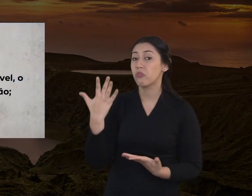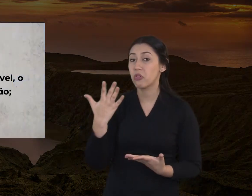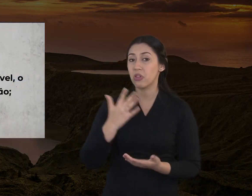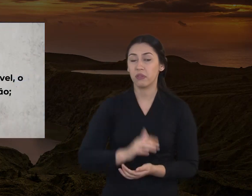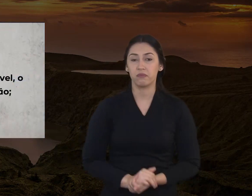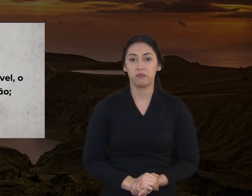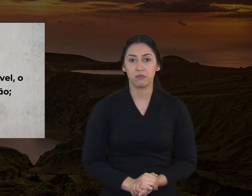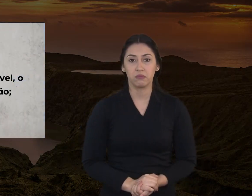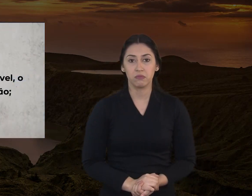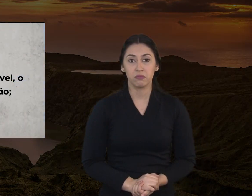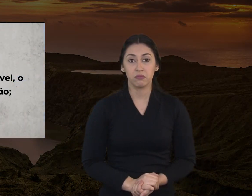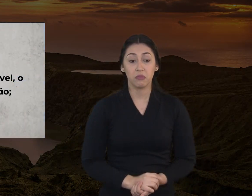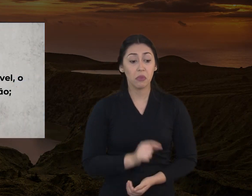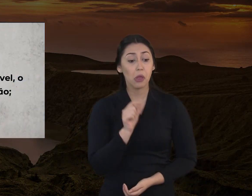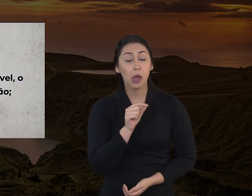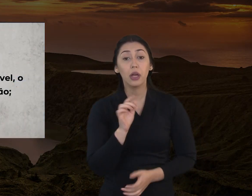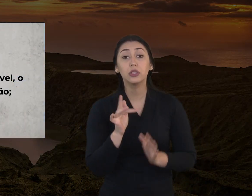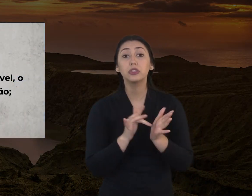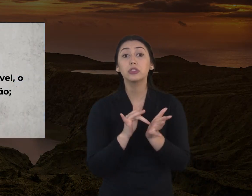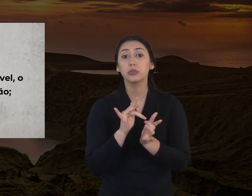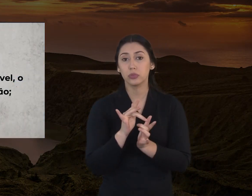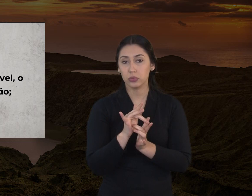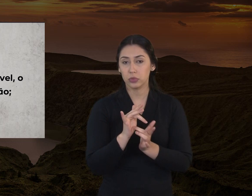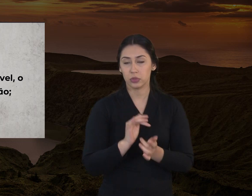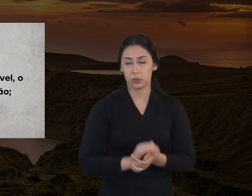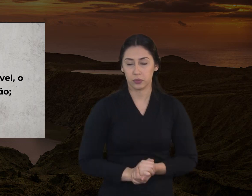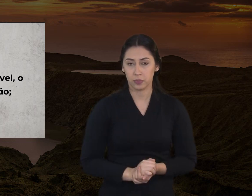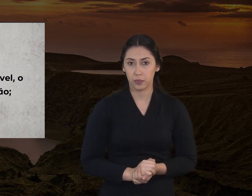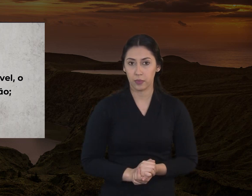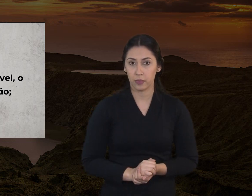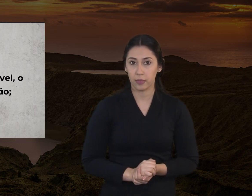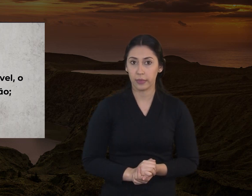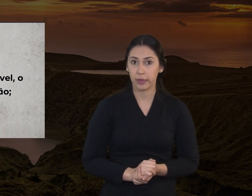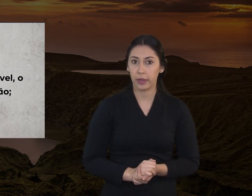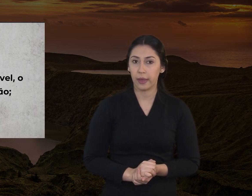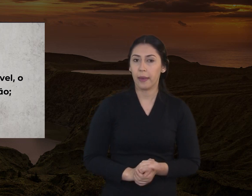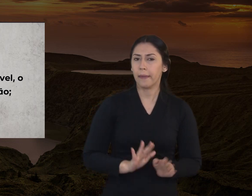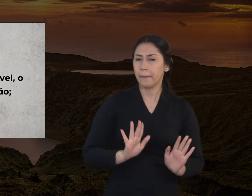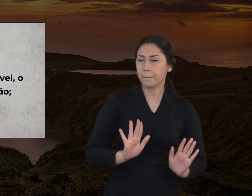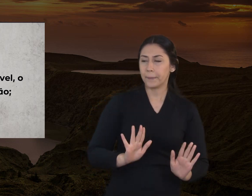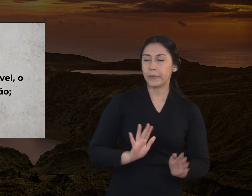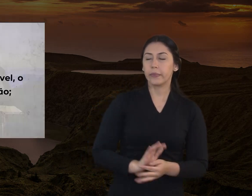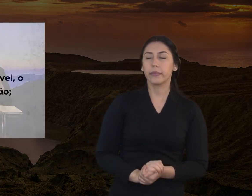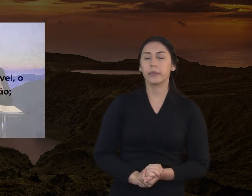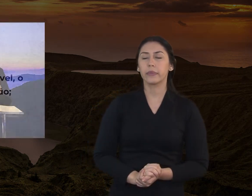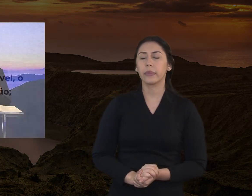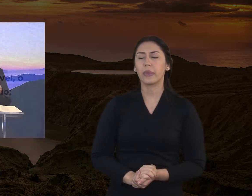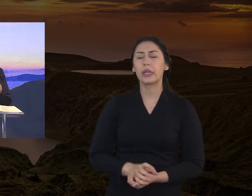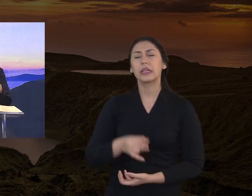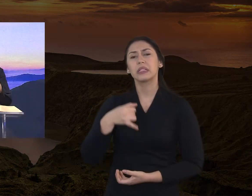Esse filho, se o arcanjo Lúcifer queria ser